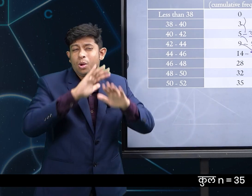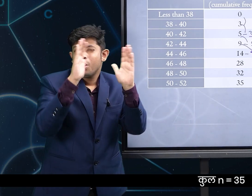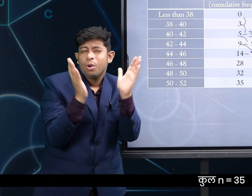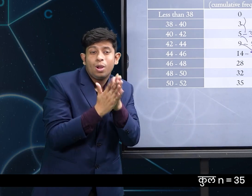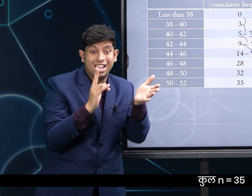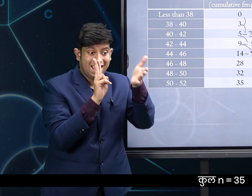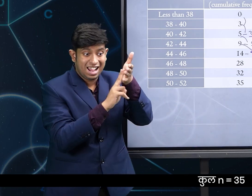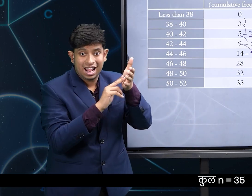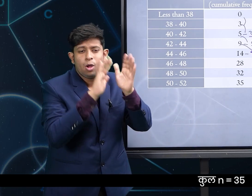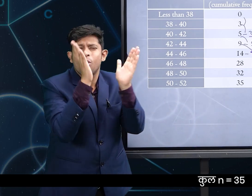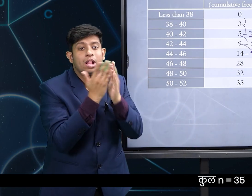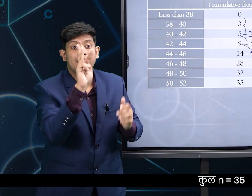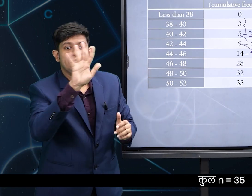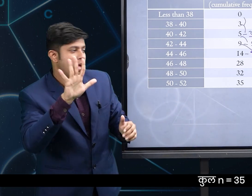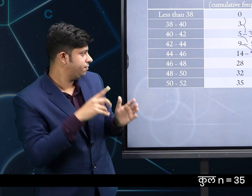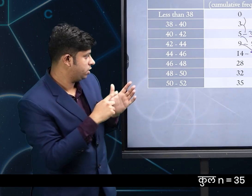कुल n = 35।